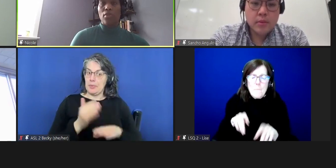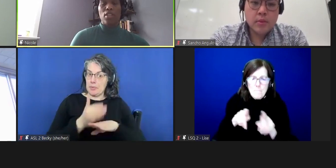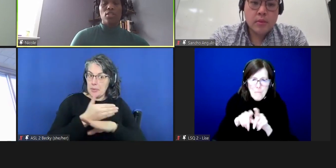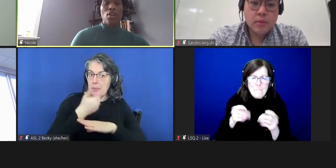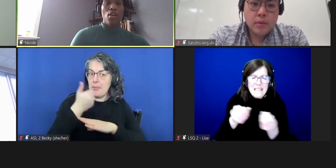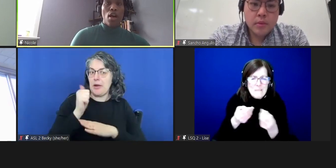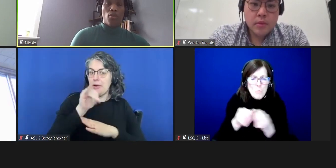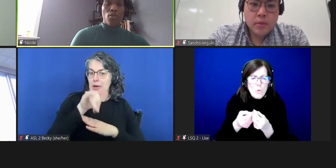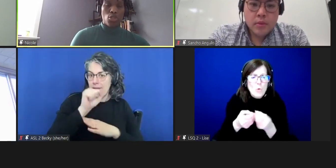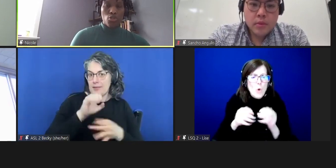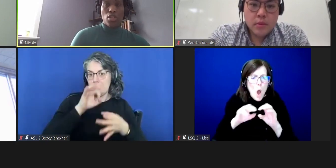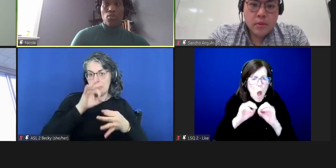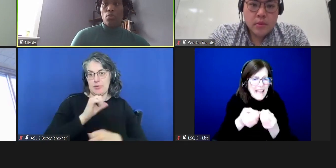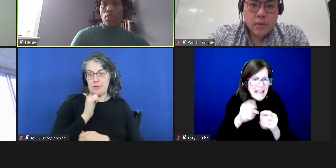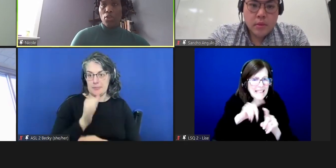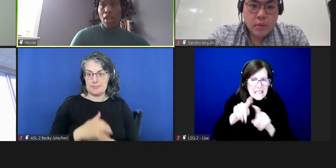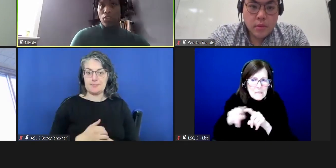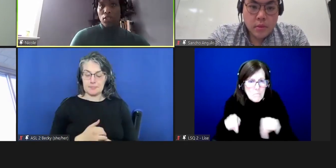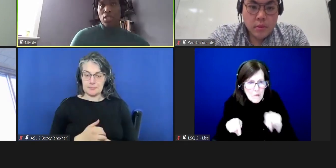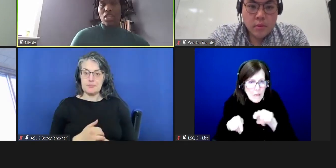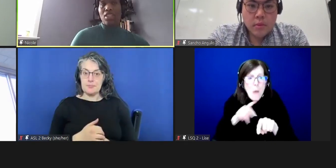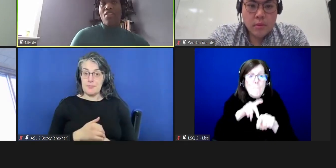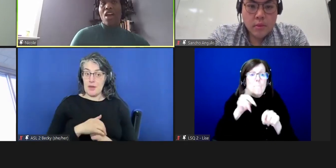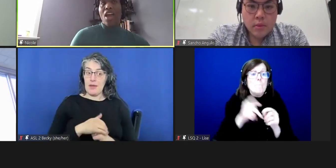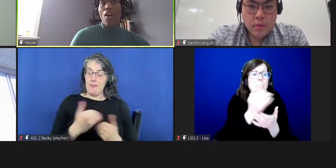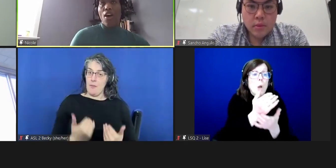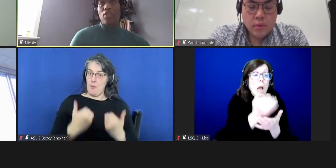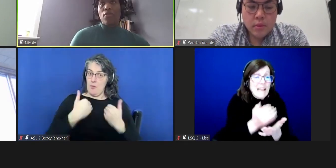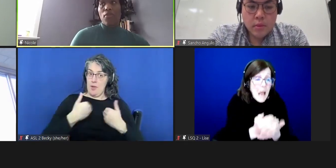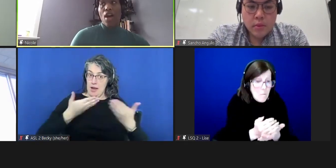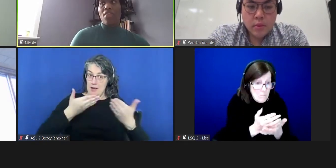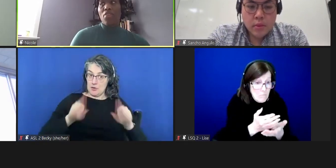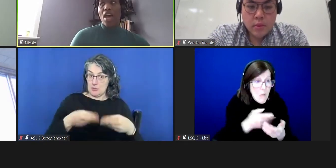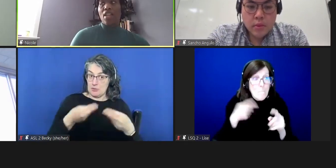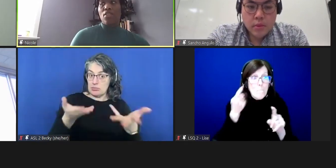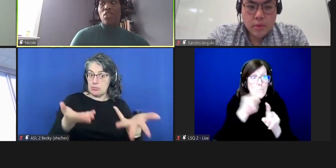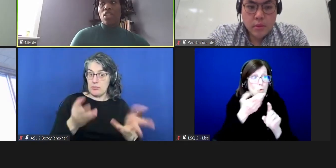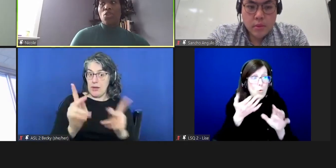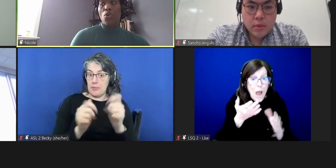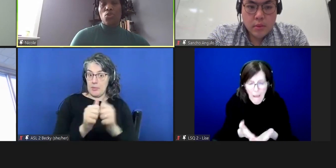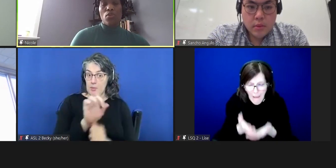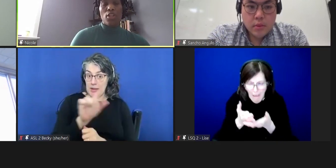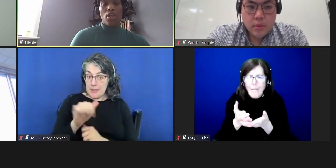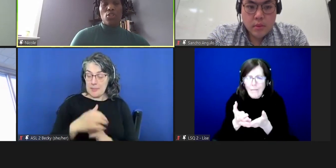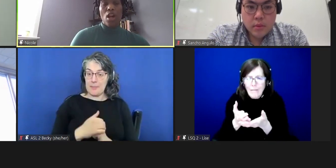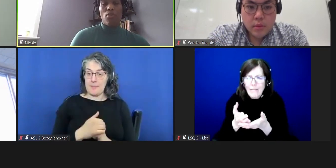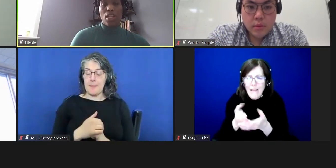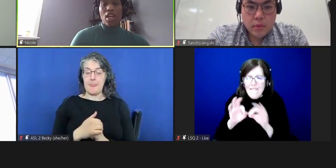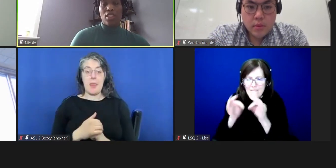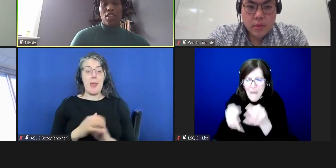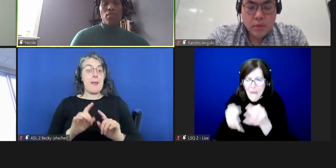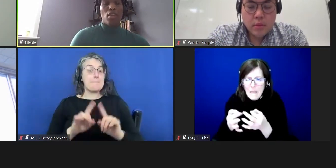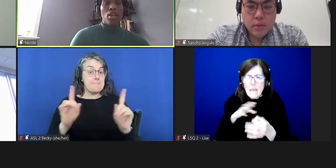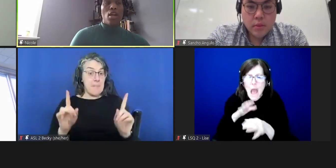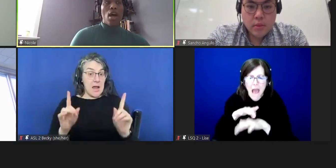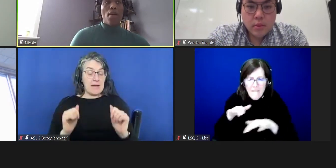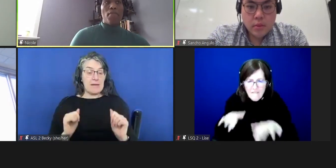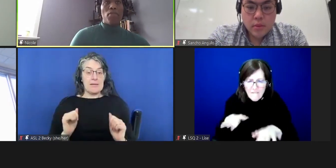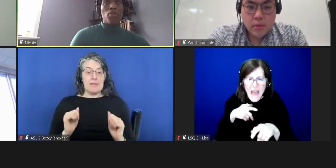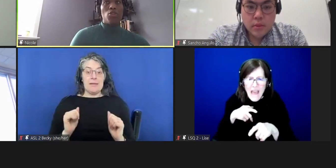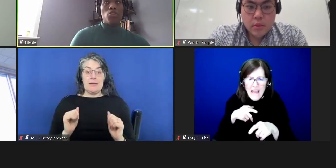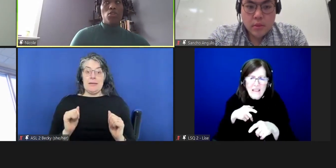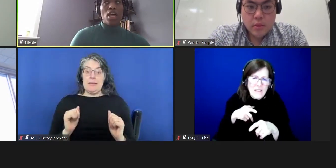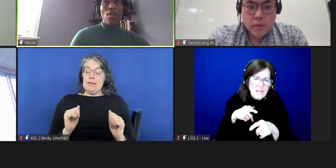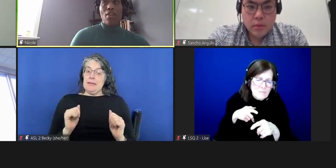programmes visent à aider les familles qui ont des enfants qui ont des incapacités, souvent je m'aperçois que leur